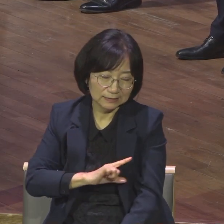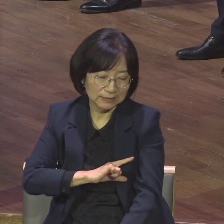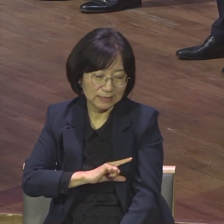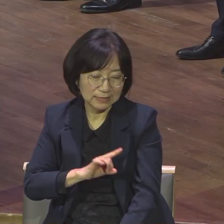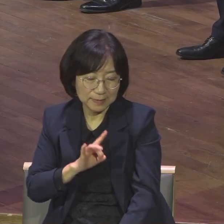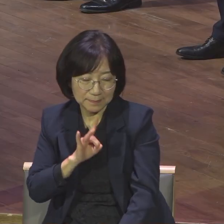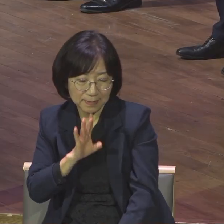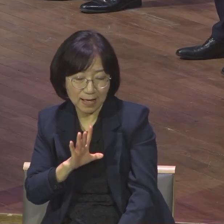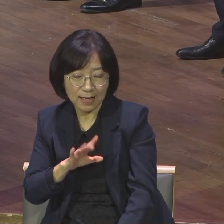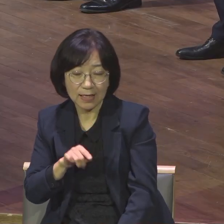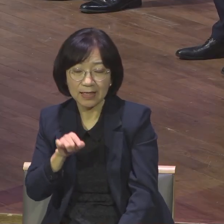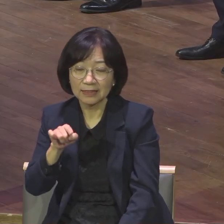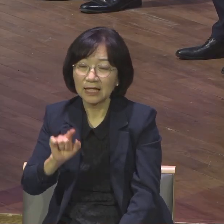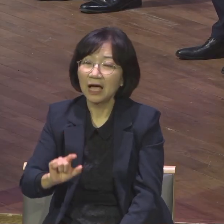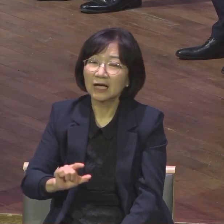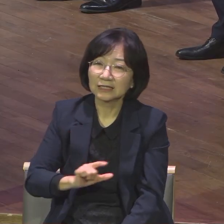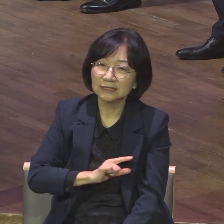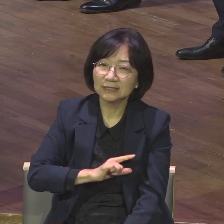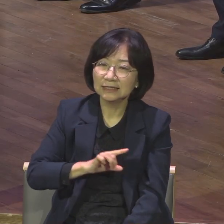그